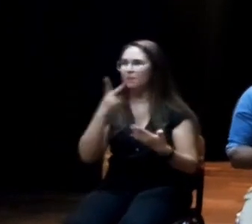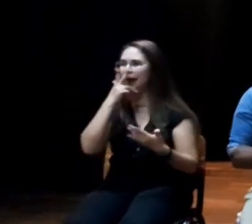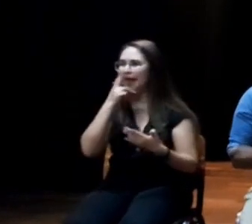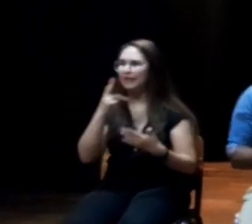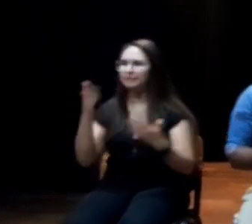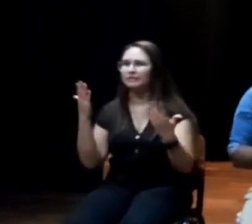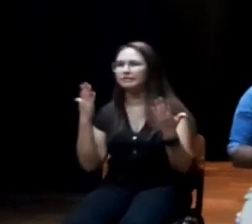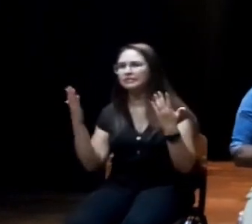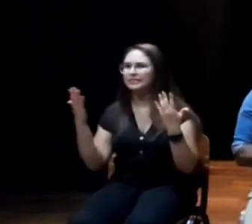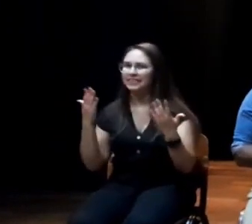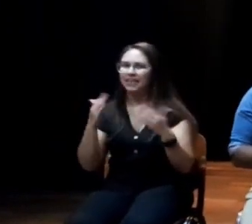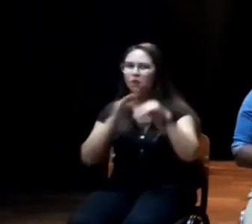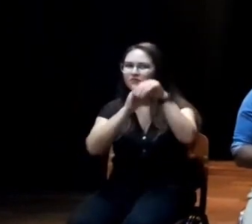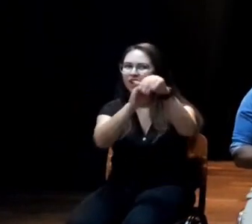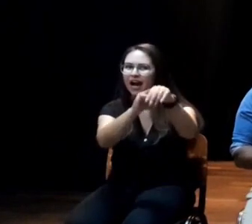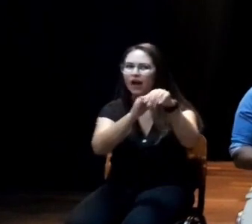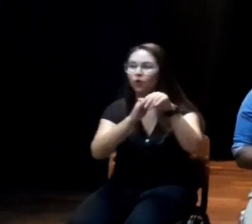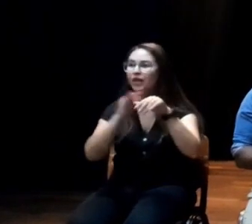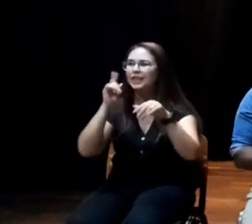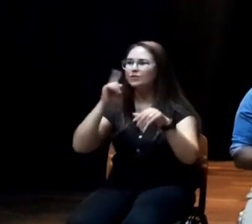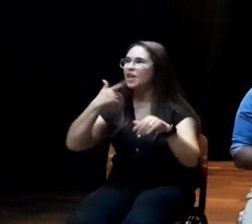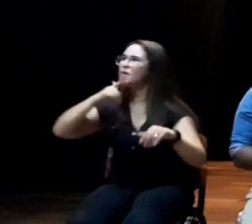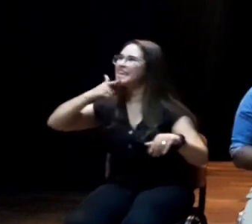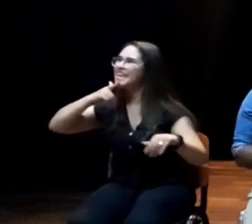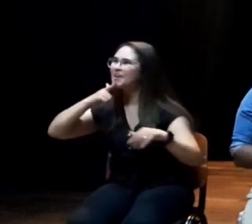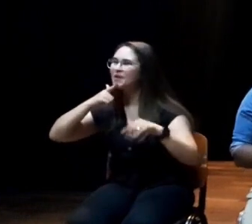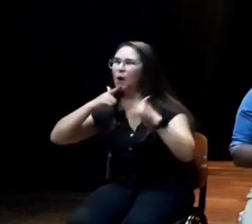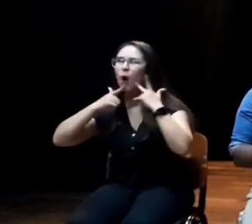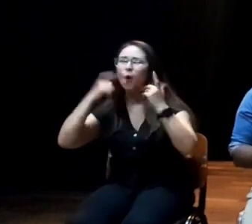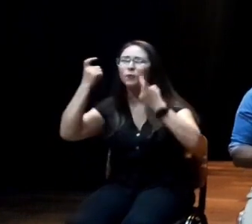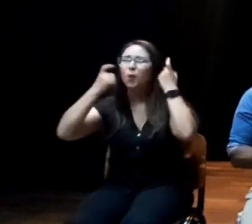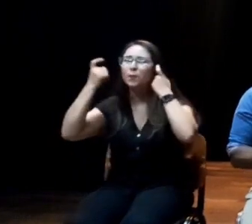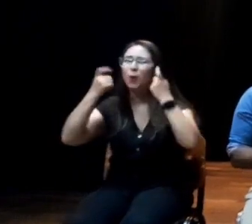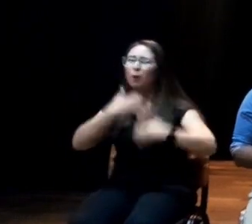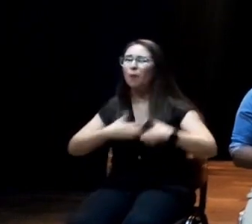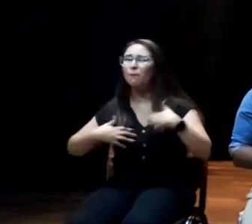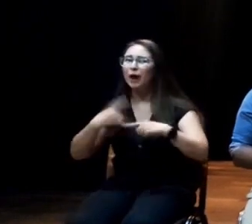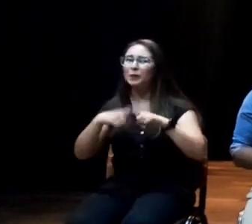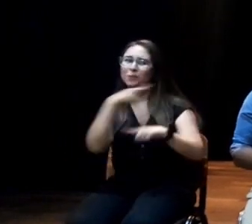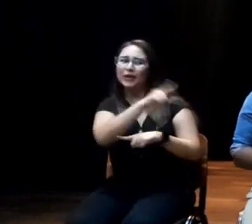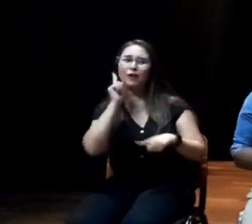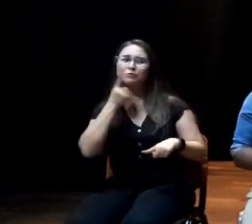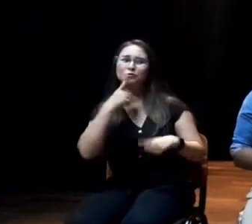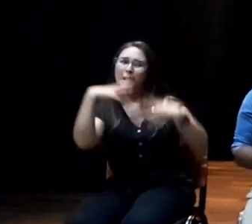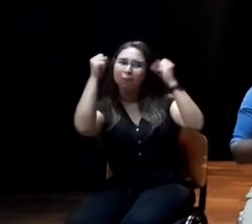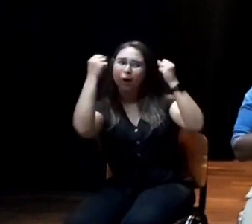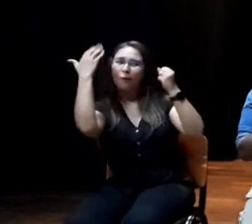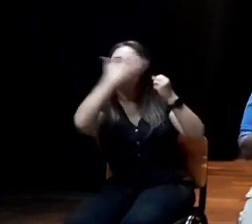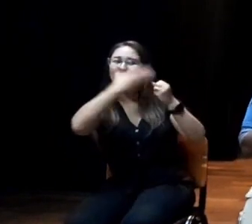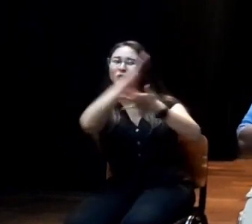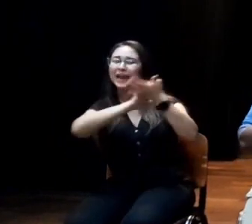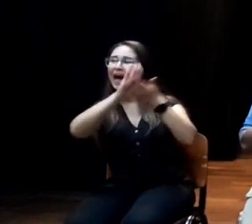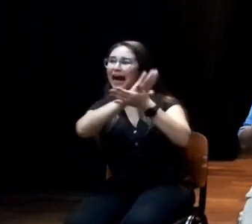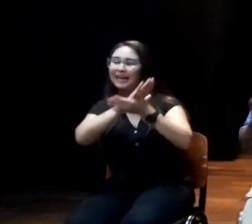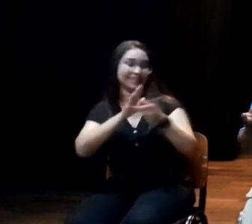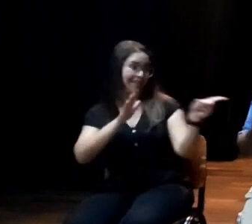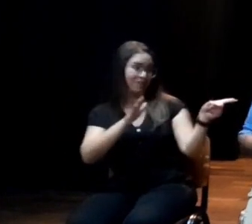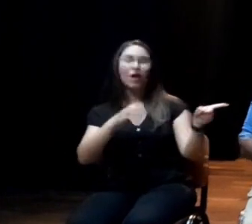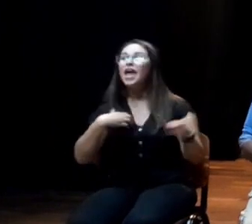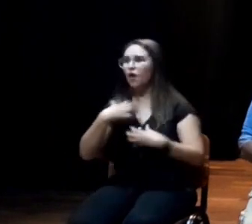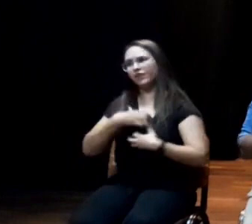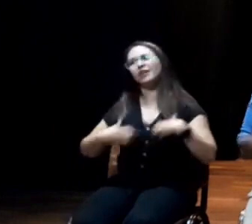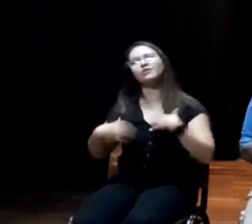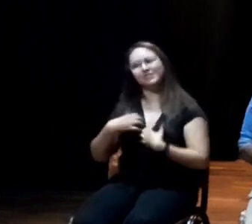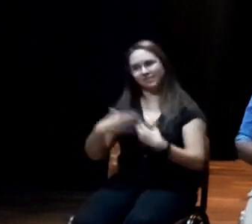naquela dualidade. Eu não sei se eu acho graça, né? Se eu sorrio ou se eu fico angustiado, né? Por você tem empatia. Eu fiquei